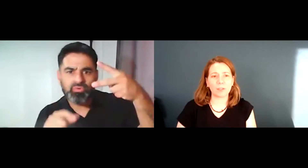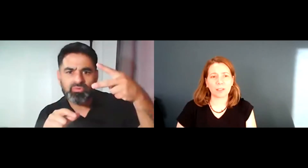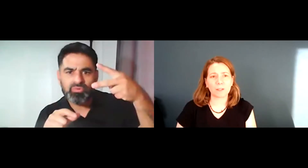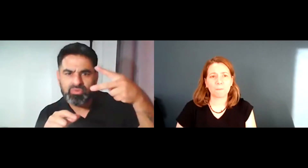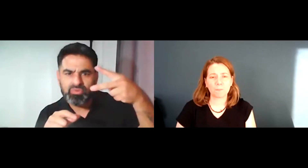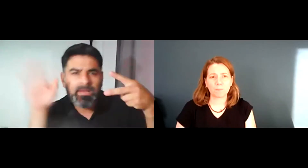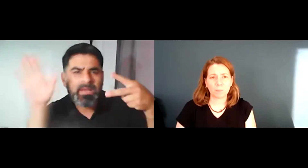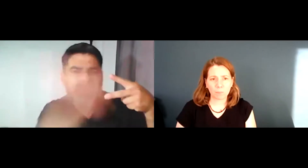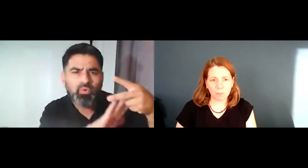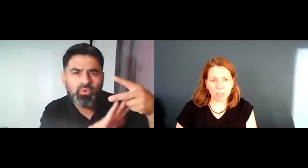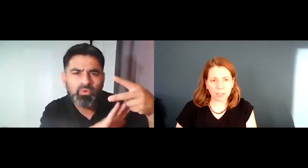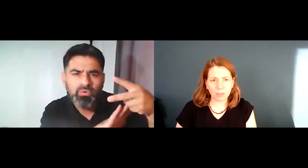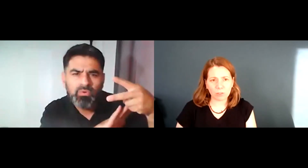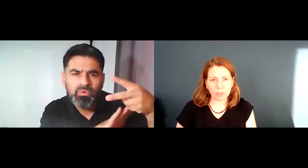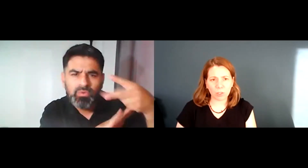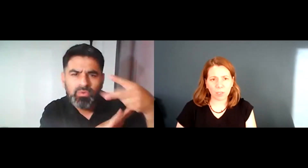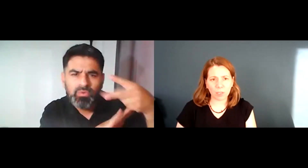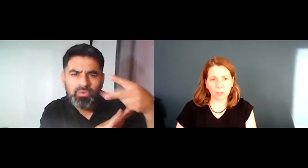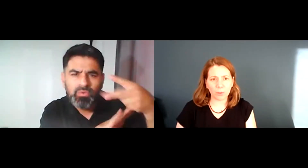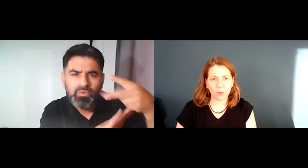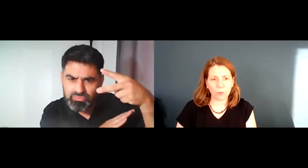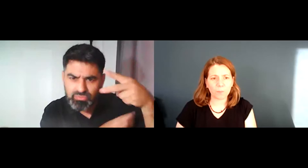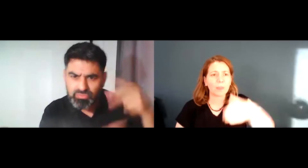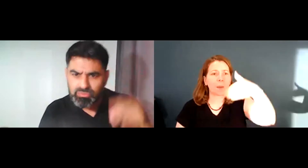Faltan personas. Me faltan dos, si no me equivoco.